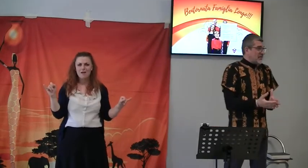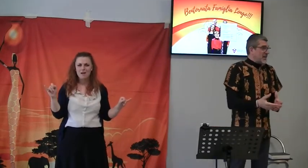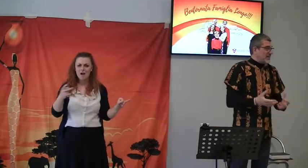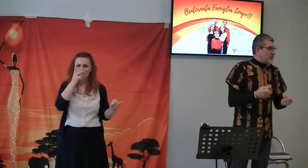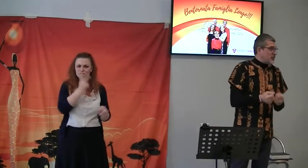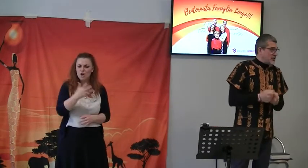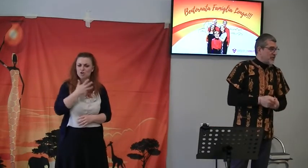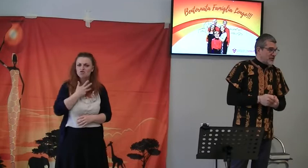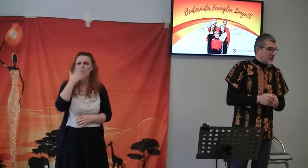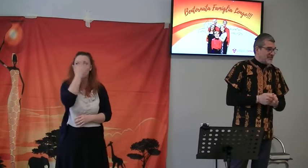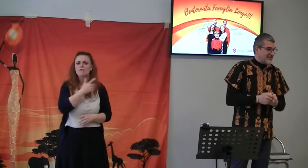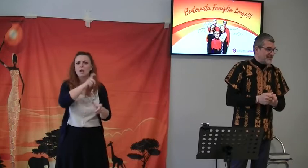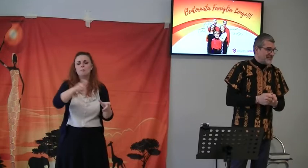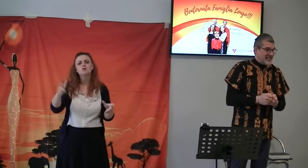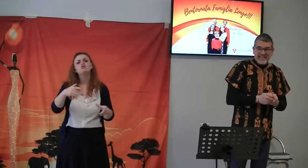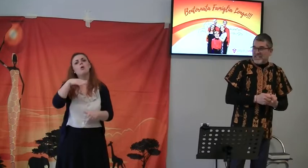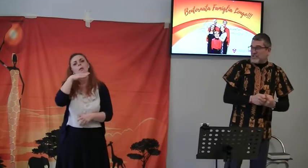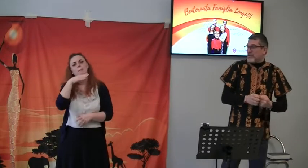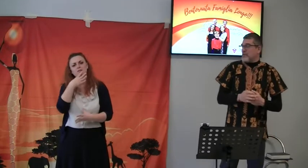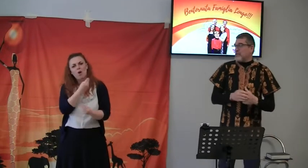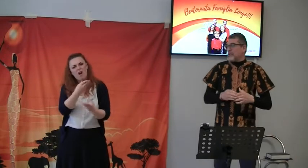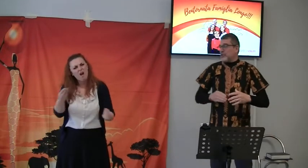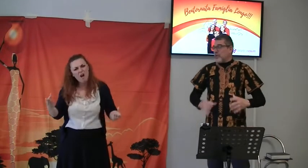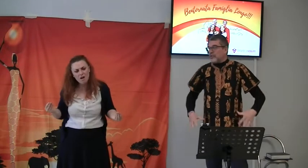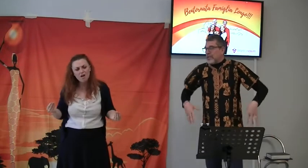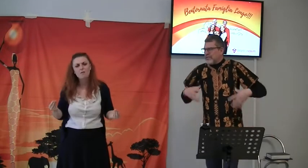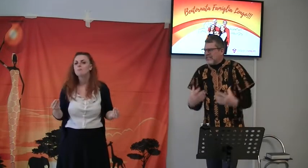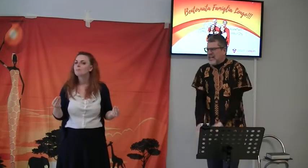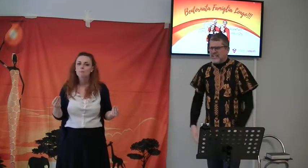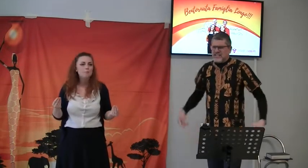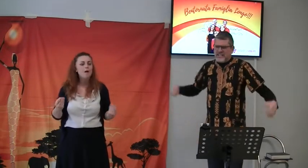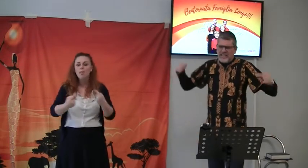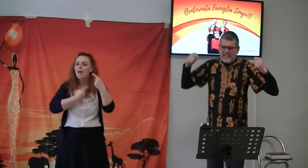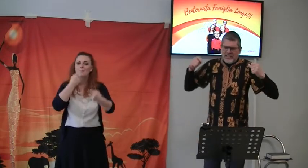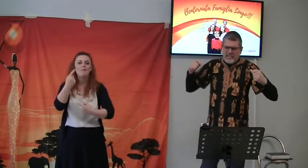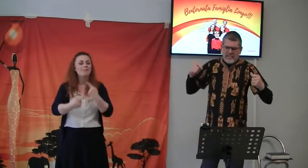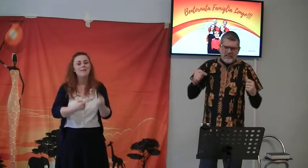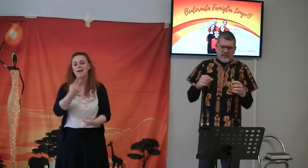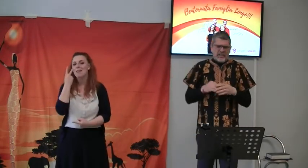gente in Africa ha tanto bisogno, non abbiamo visto questo lamentarsi,